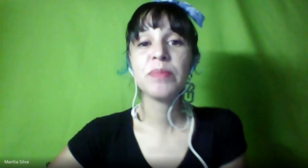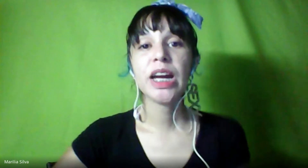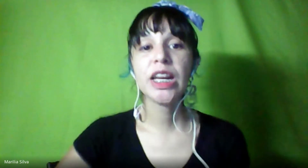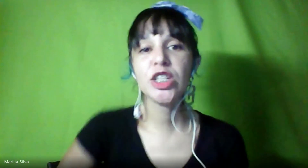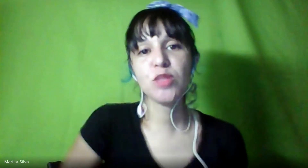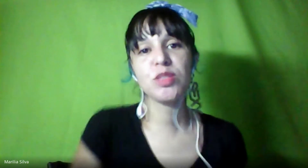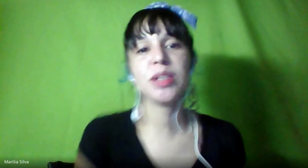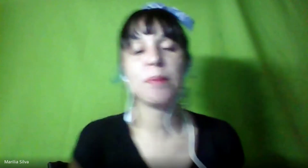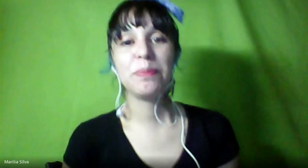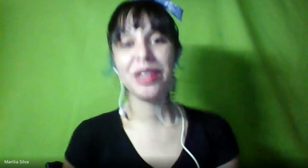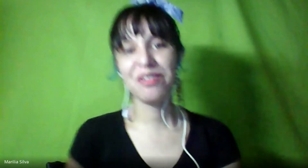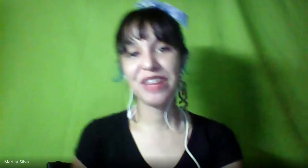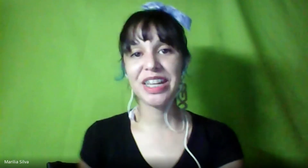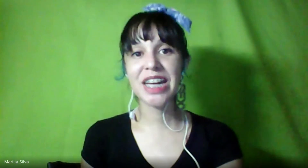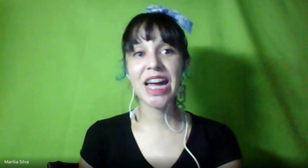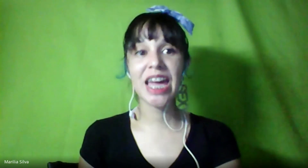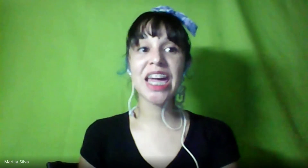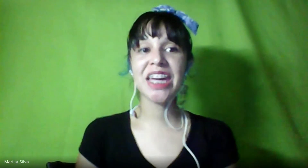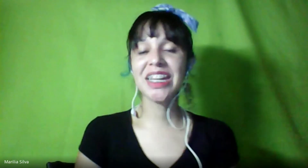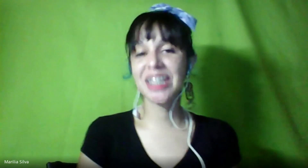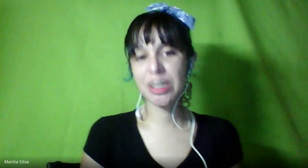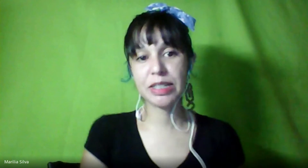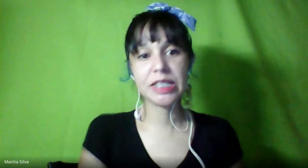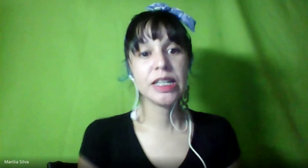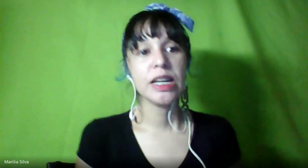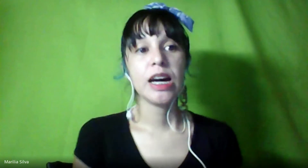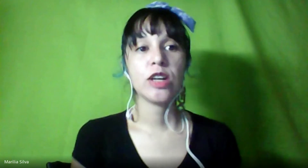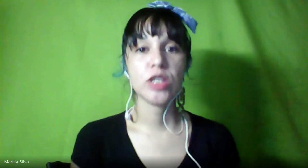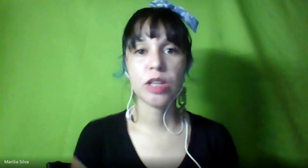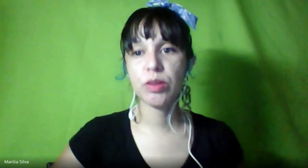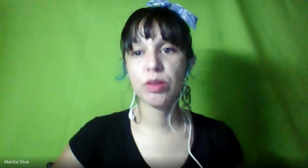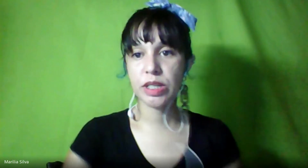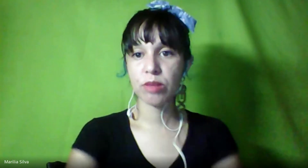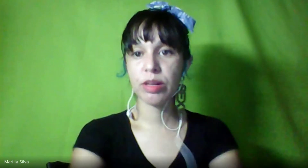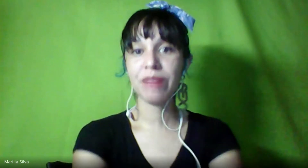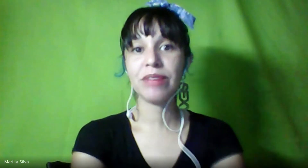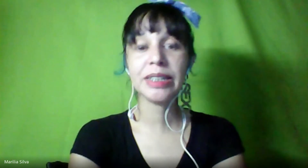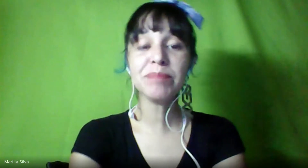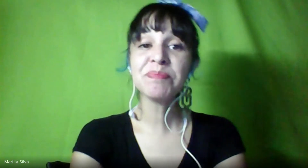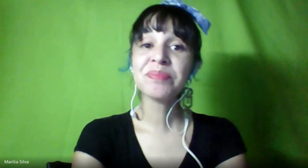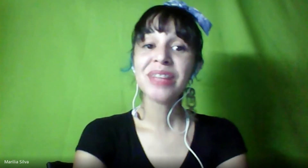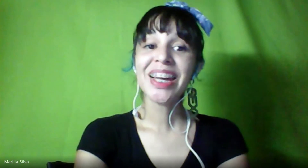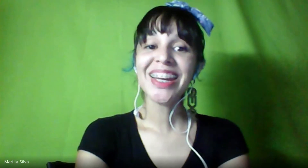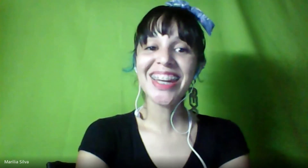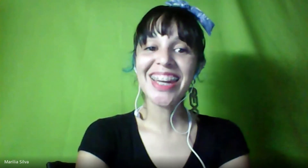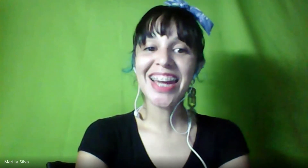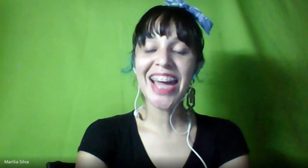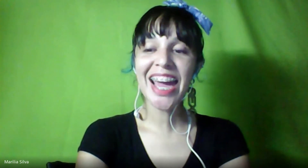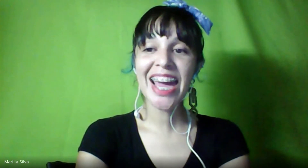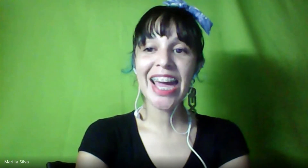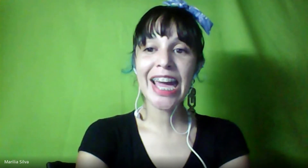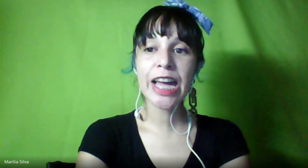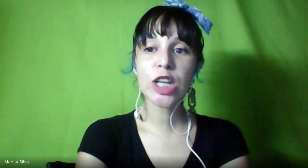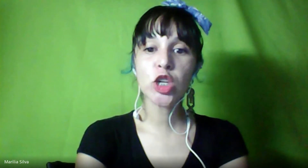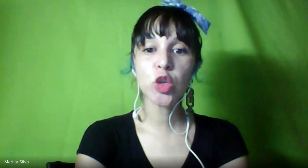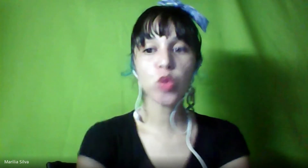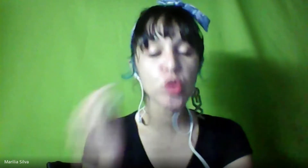oficina Ritmos da Periferia em Libras. A nossa reunião está sendo gravada e